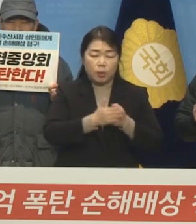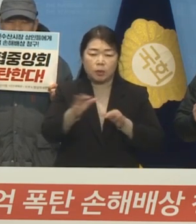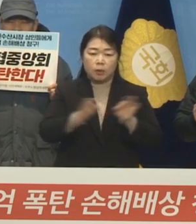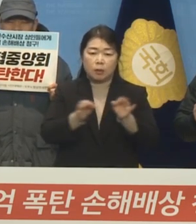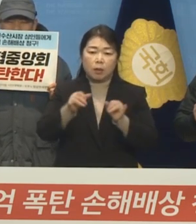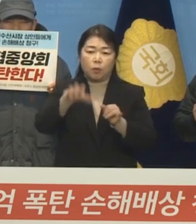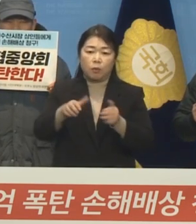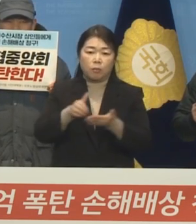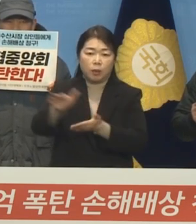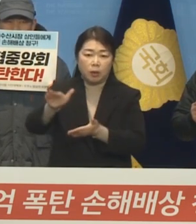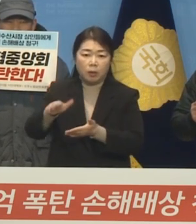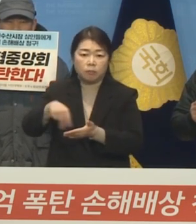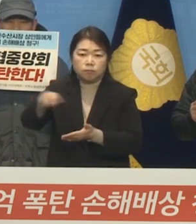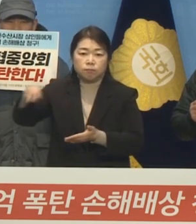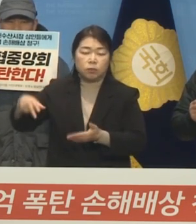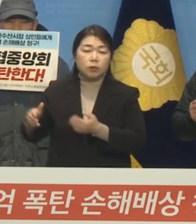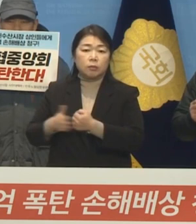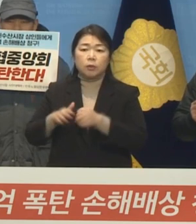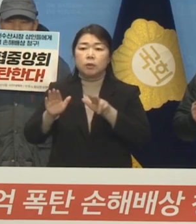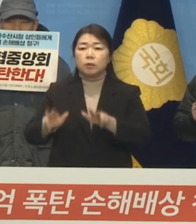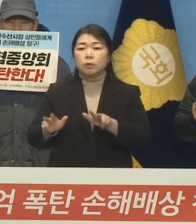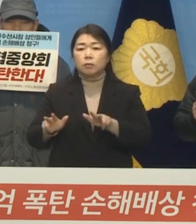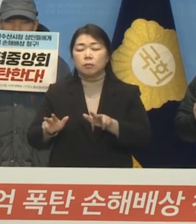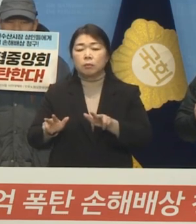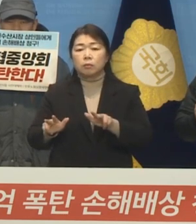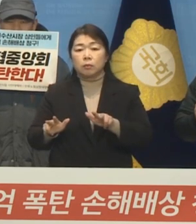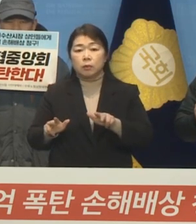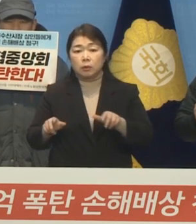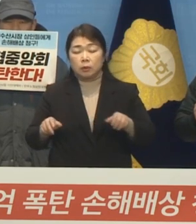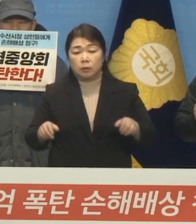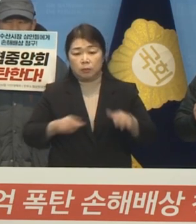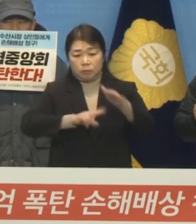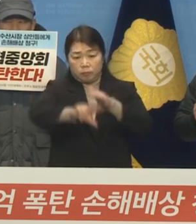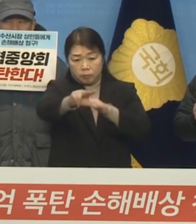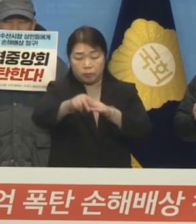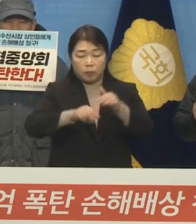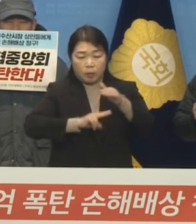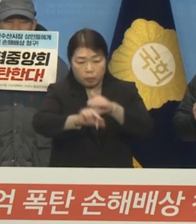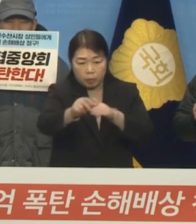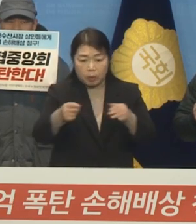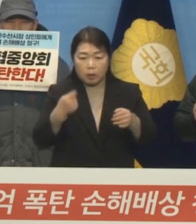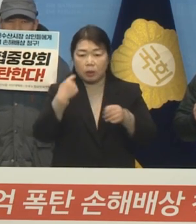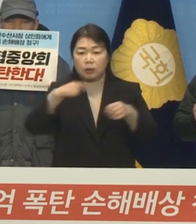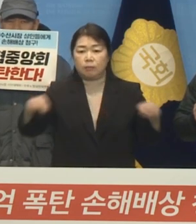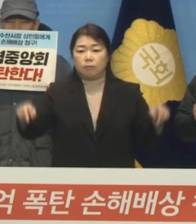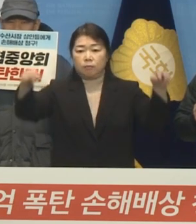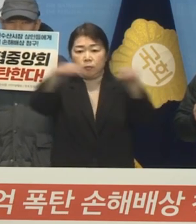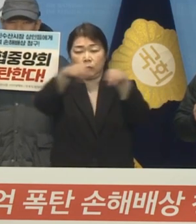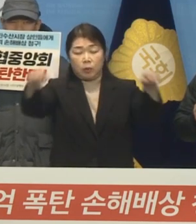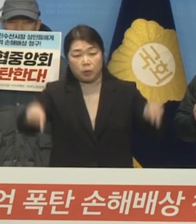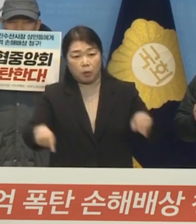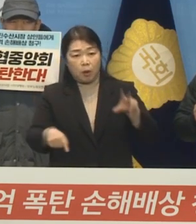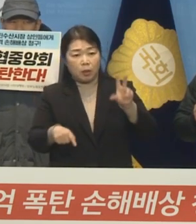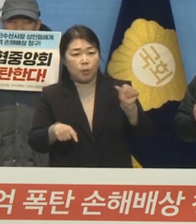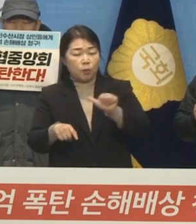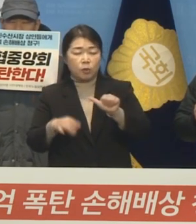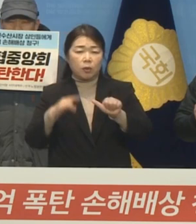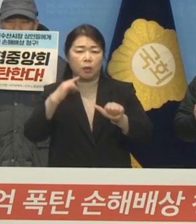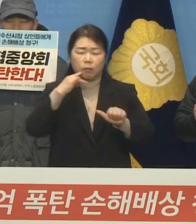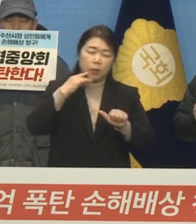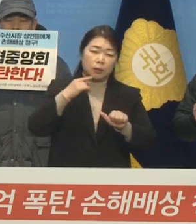상인들은 현재 2만 5천 볼트의 전기가 흐르는 노량진 6교 위에서 5년째 버티고